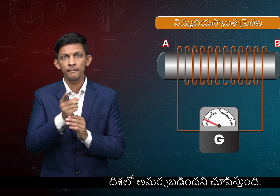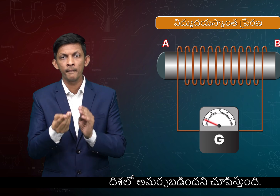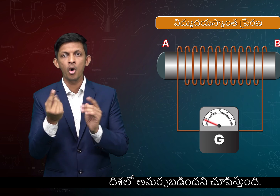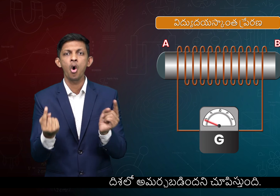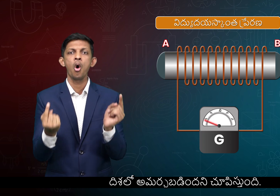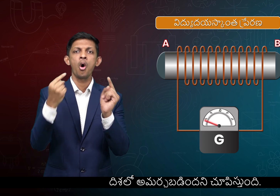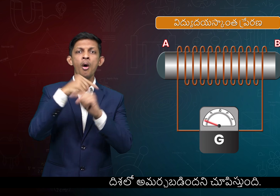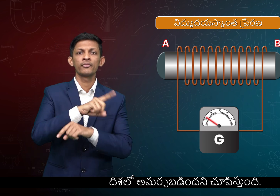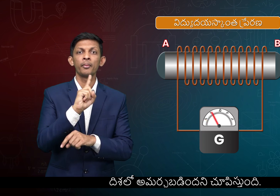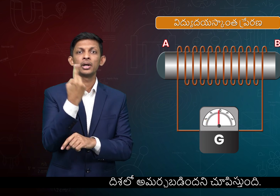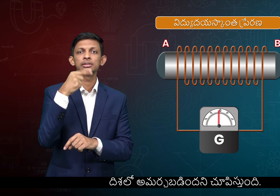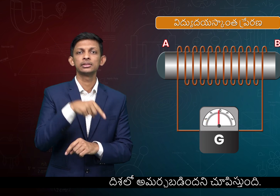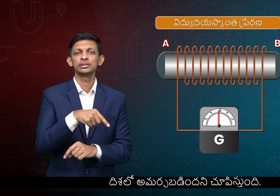చూపిస్తుంది.